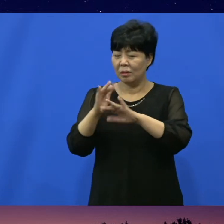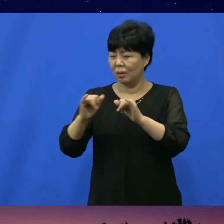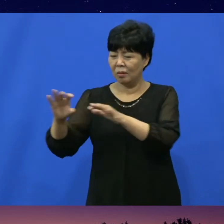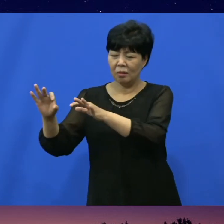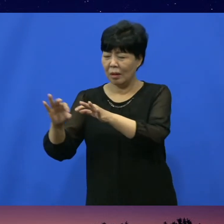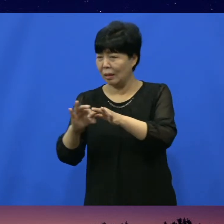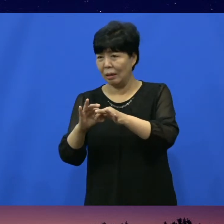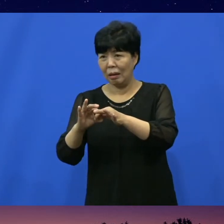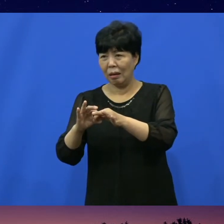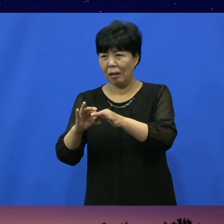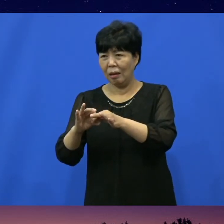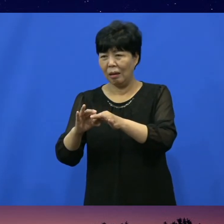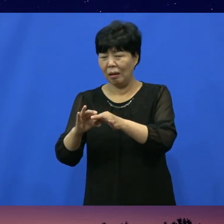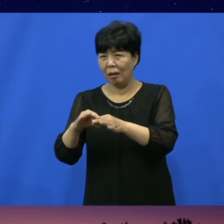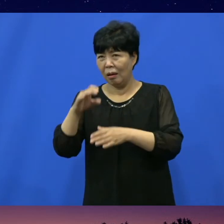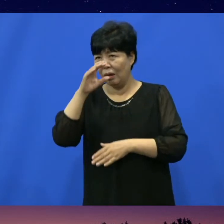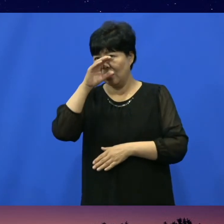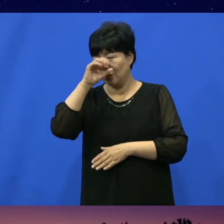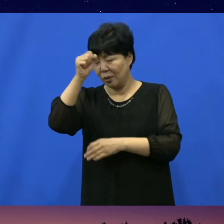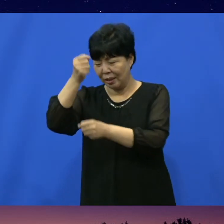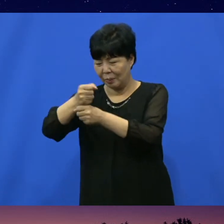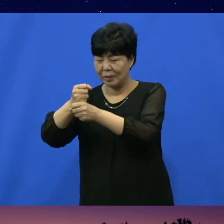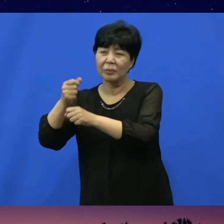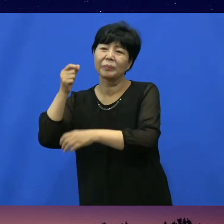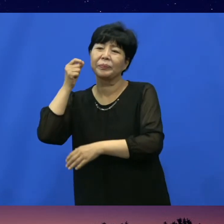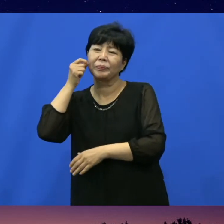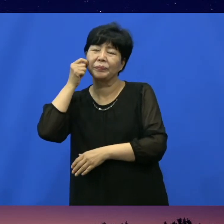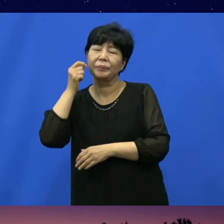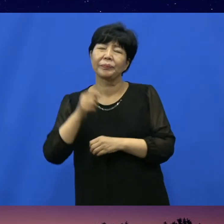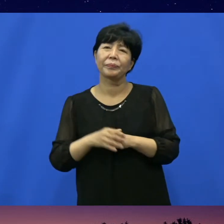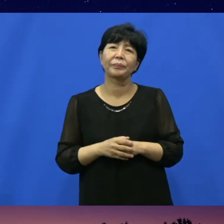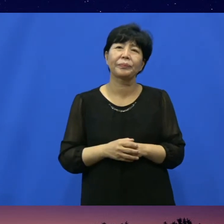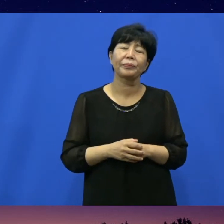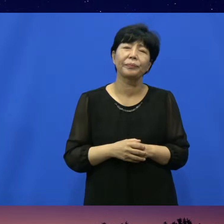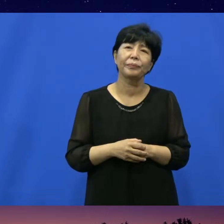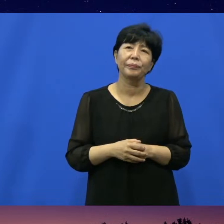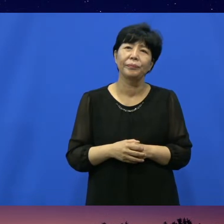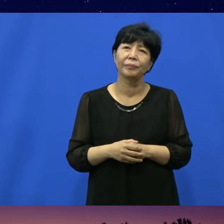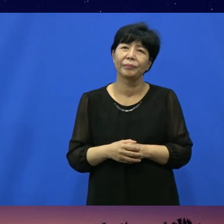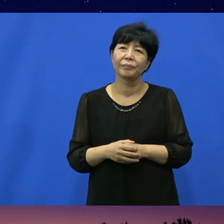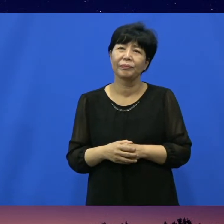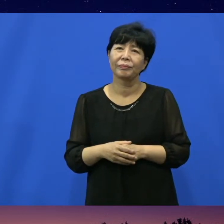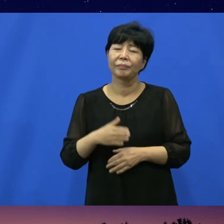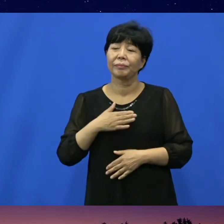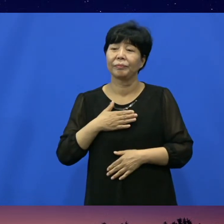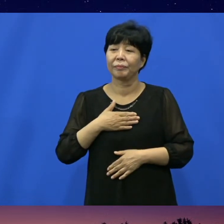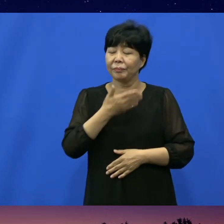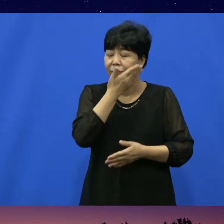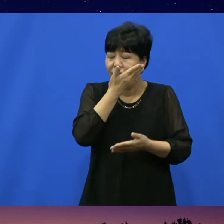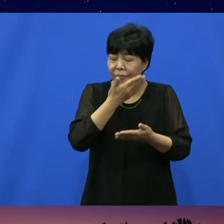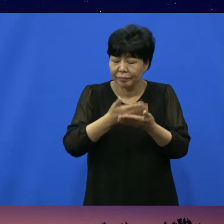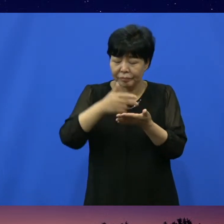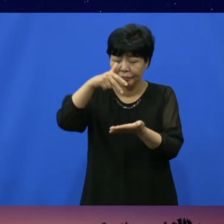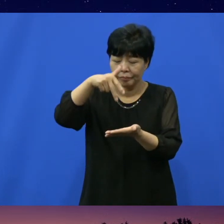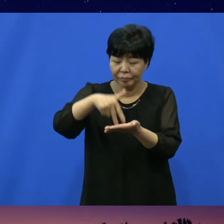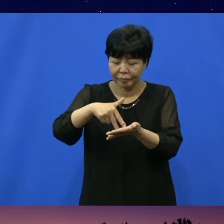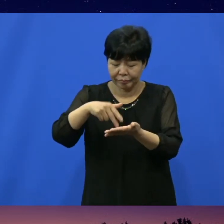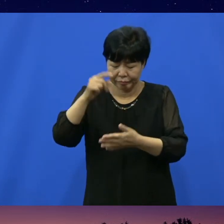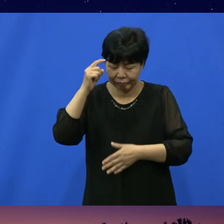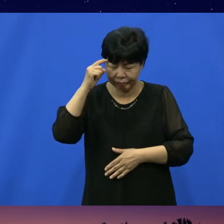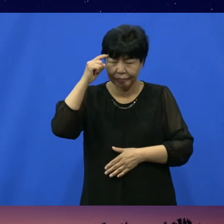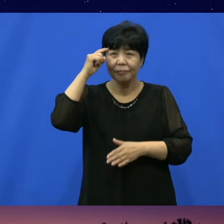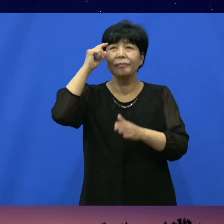진정으로 복음 안에서 내 존재를 하나님 앞에서 제대로 깨닫고 얼마나 소중한 존재인가를 알기 시작할 때부터